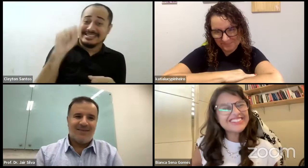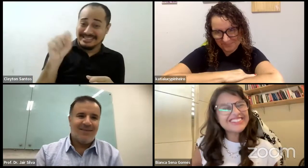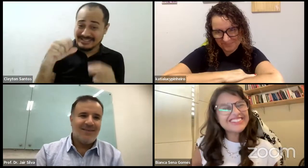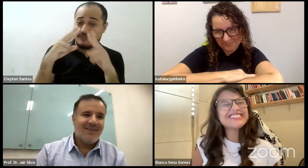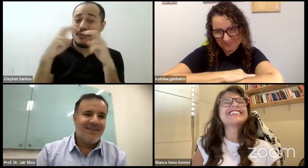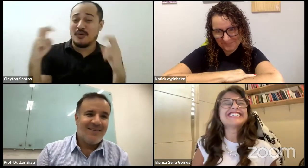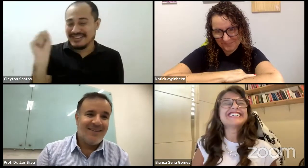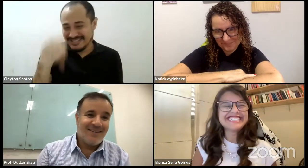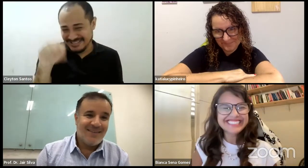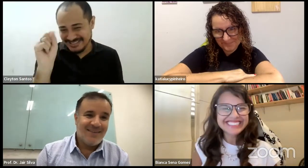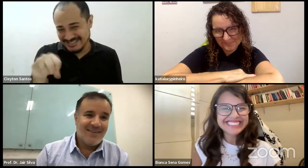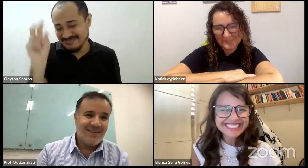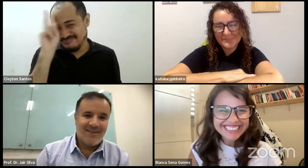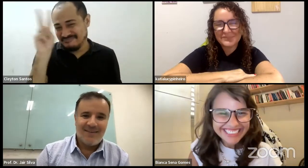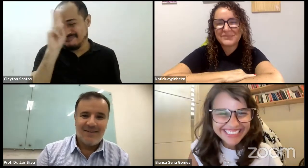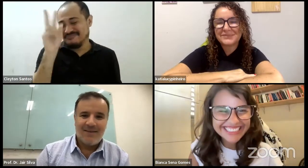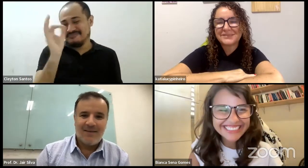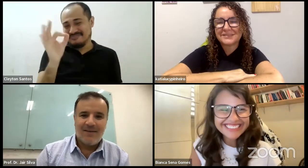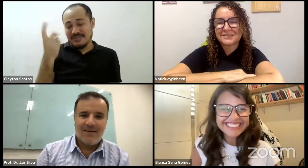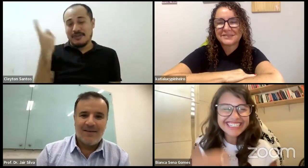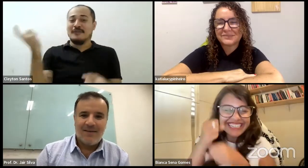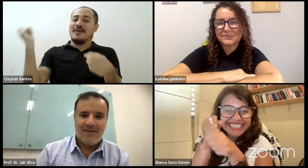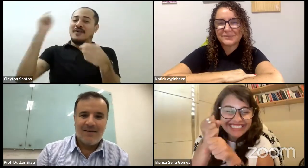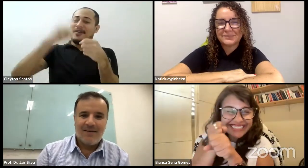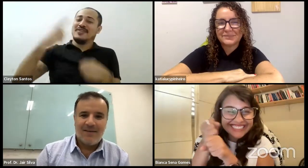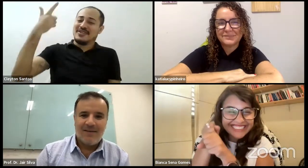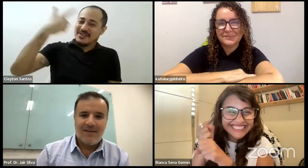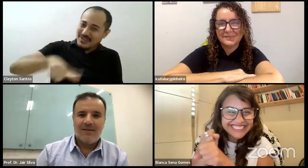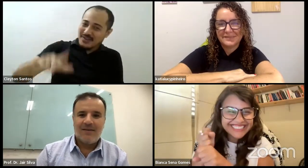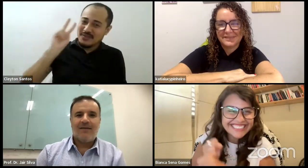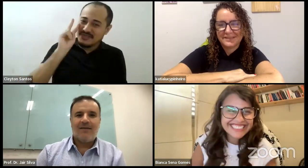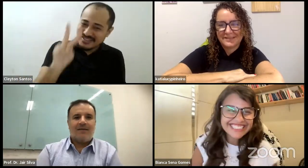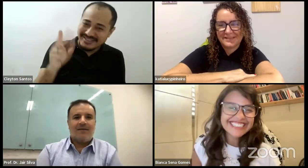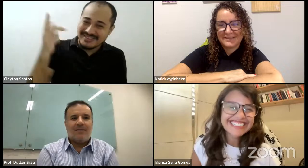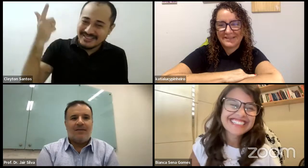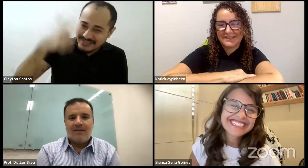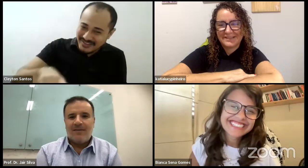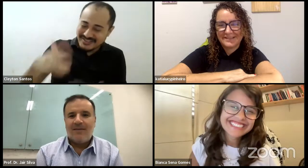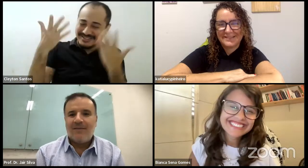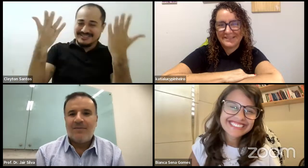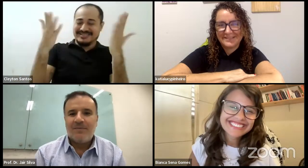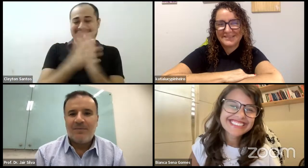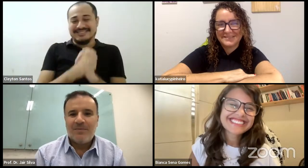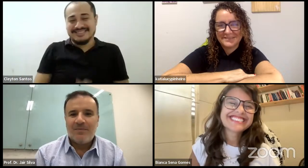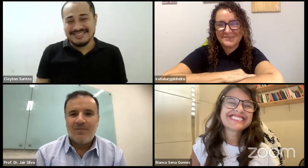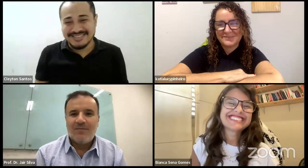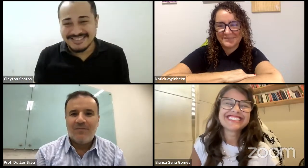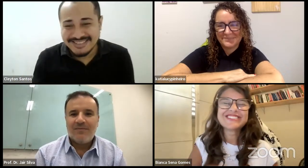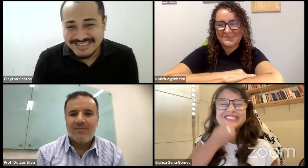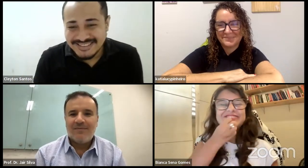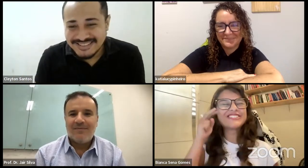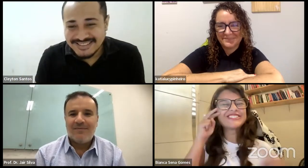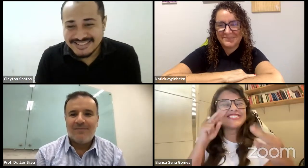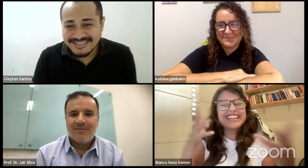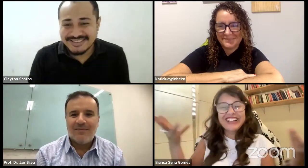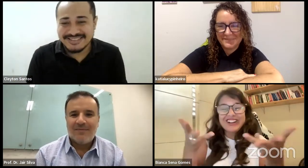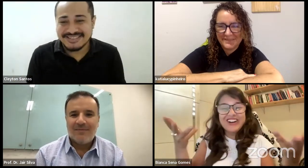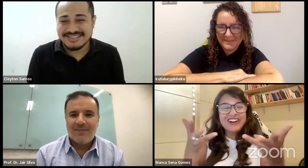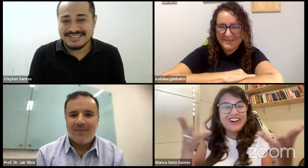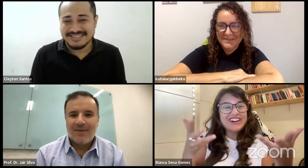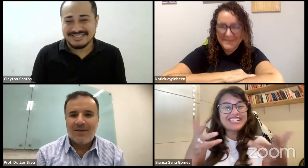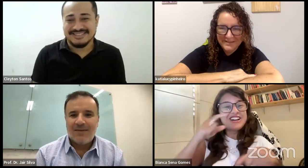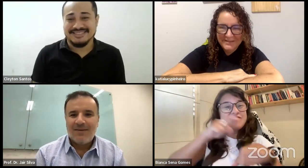anos, né? A gente se viu em Florianópolis, creio eu, então faz muitos anos mesmo.